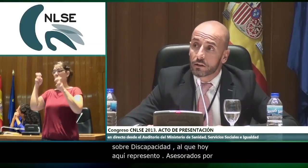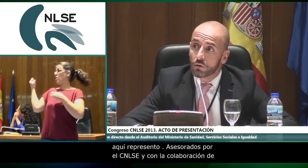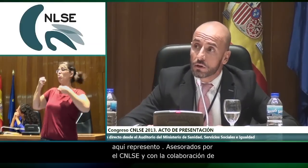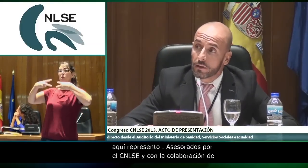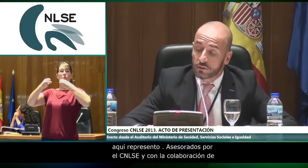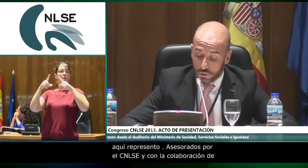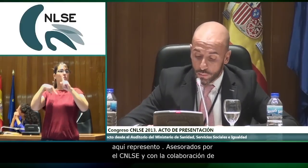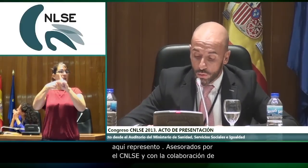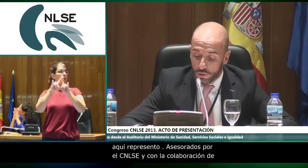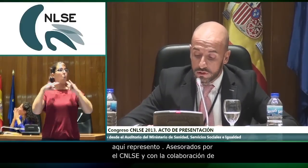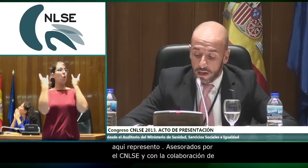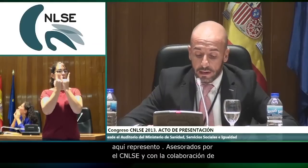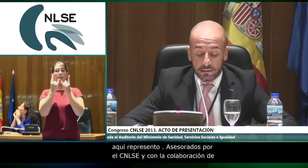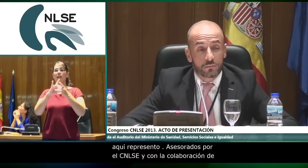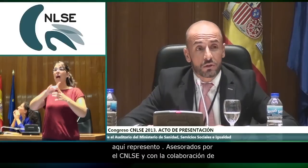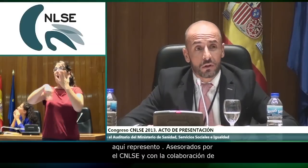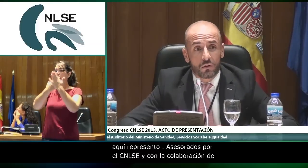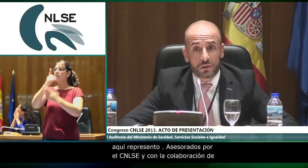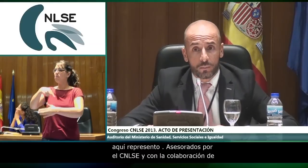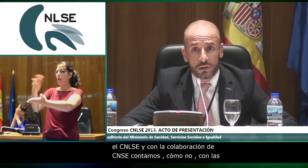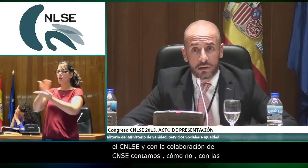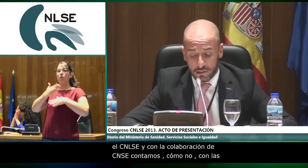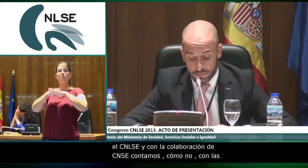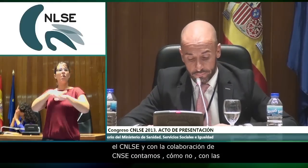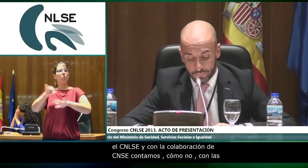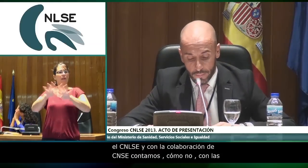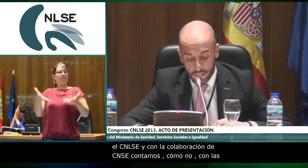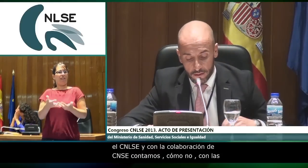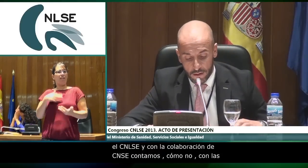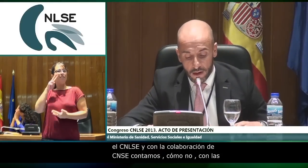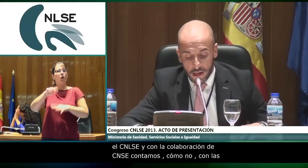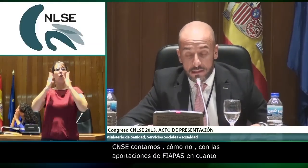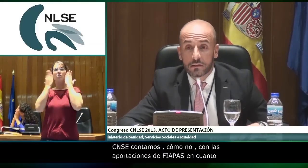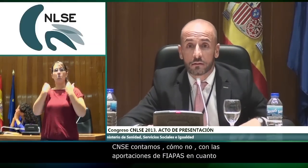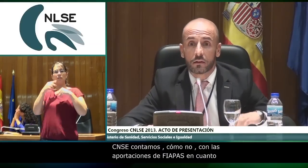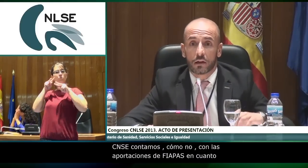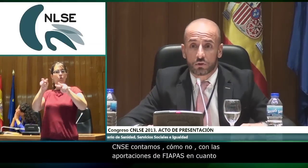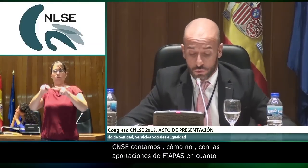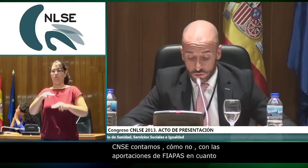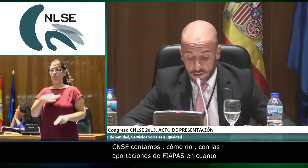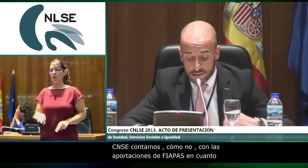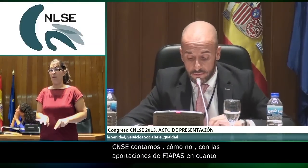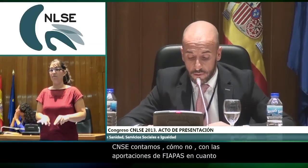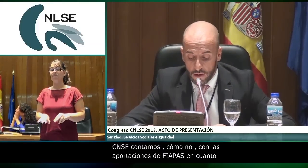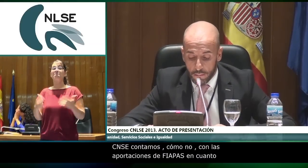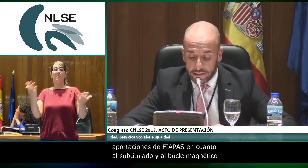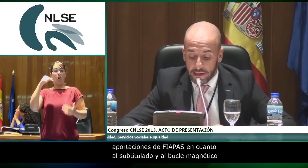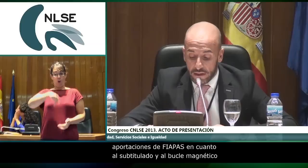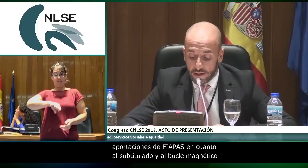magnético y de EdSol Producciones para la retransmisión del Congreso por Internet. Así, estos dos días,